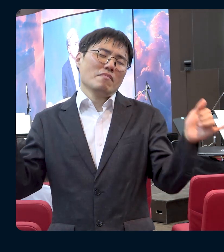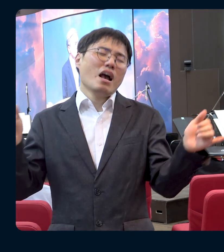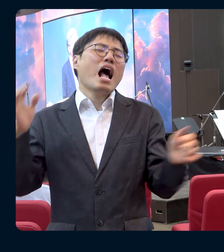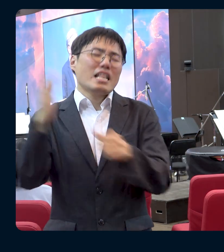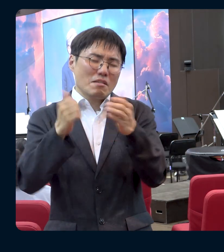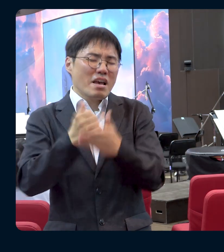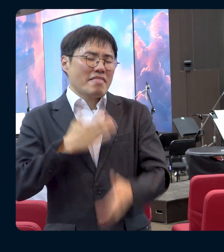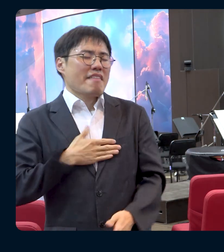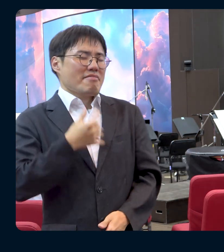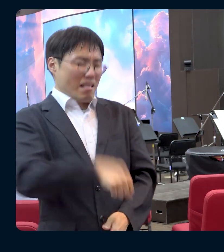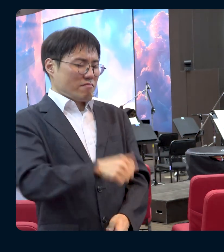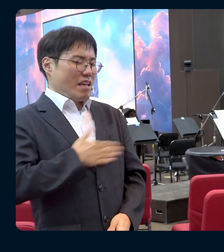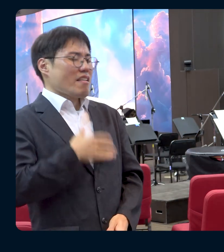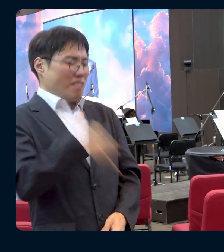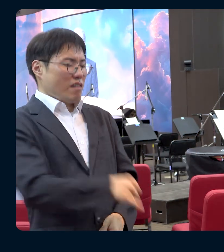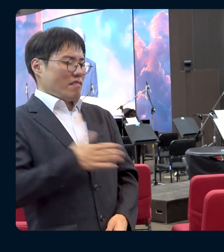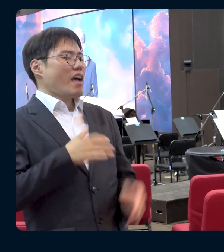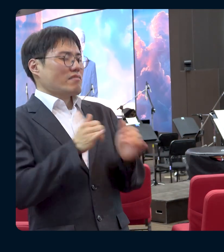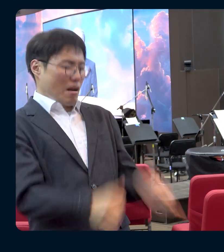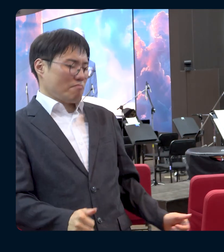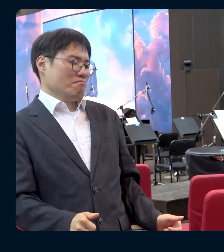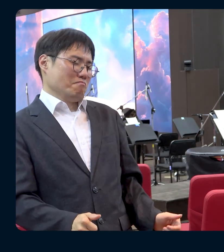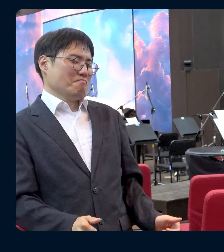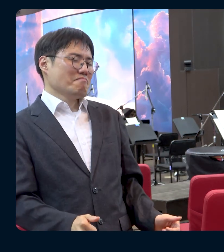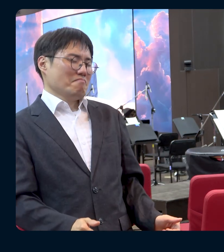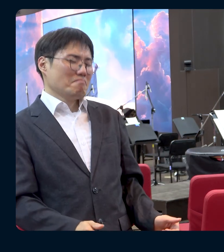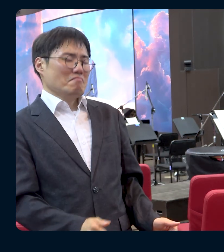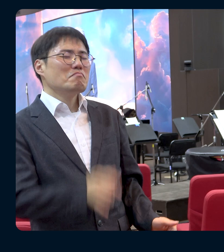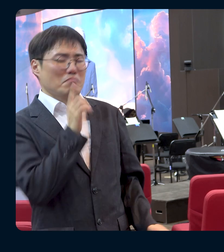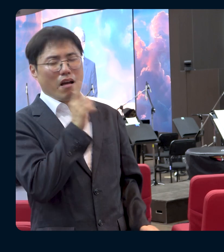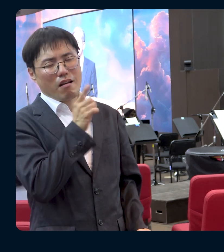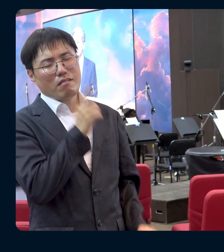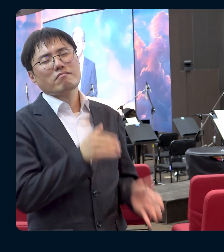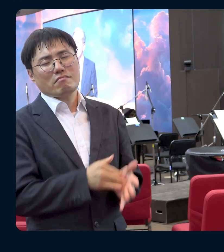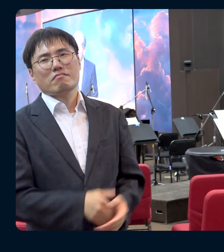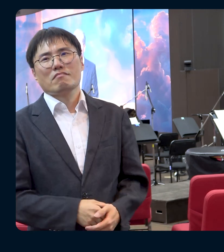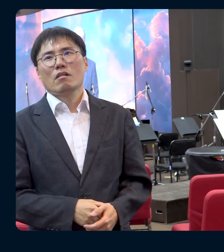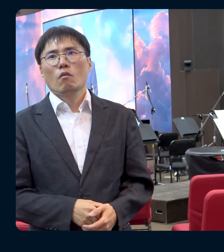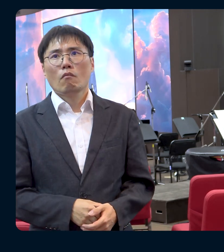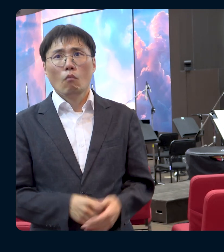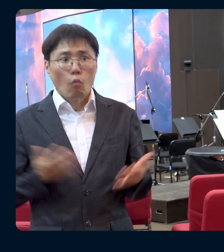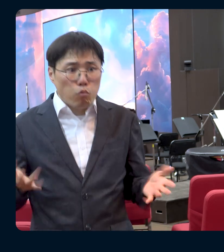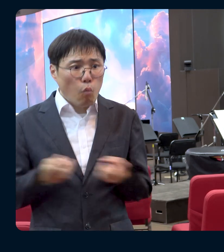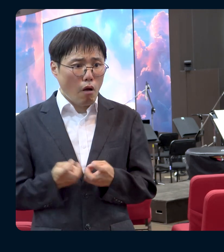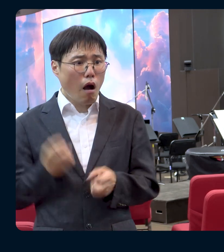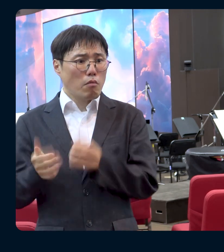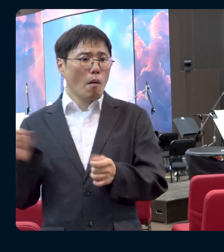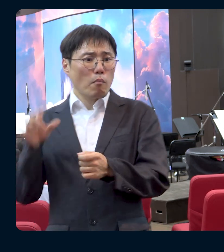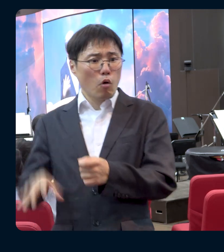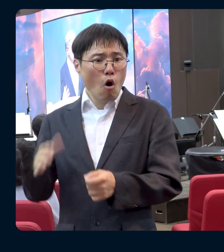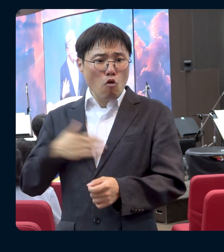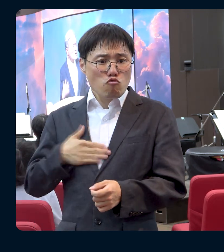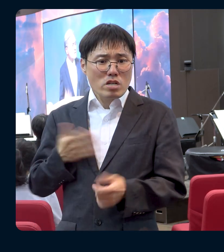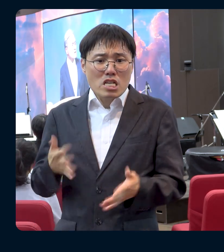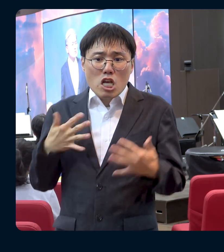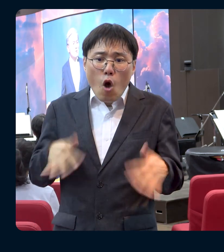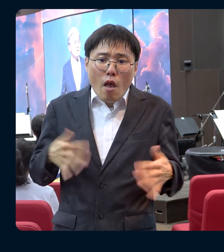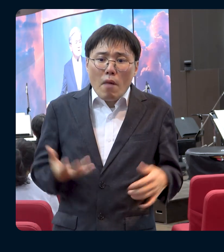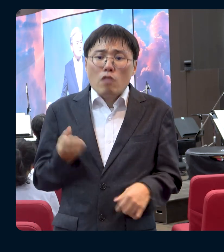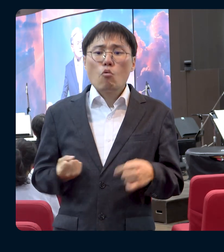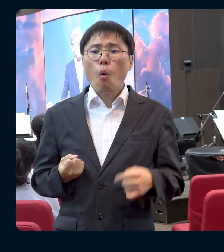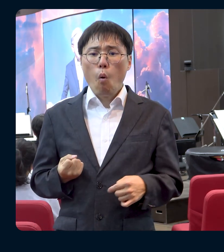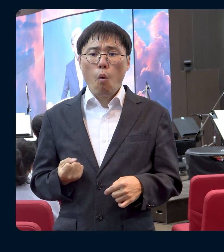자녀라고, 그래도 내 딸이라고, 그래도 내 아들이라고, 그렇게 말씀하셨는데 어떻게 우리가 하나님